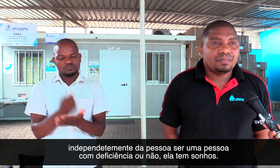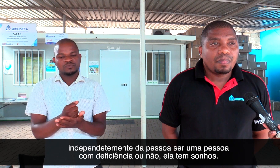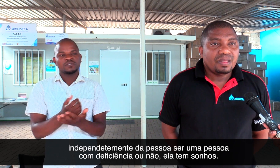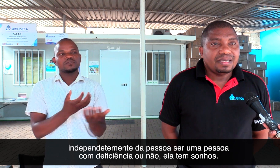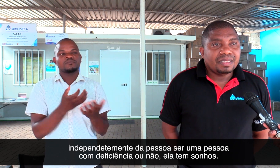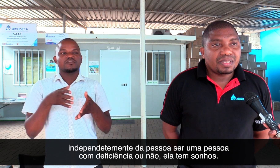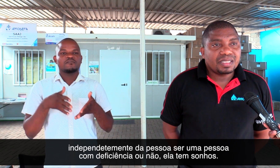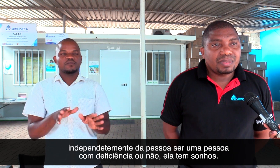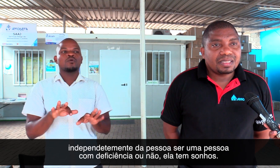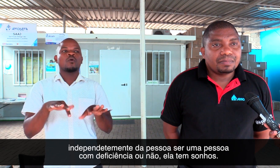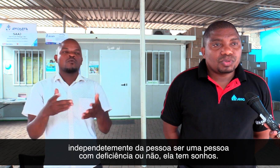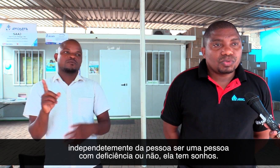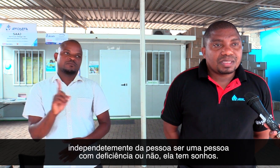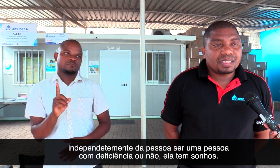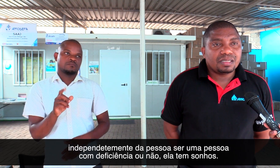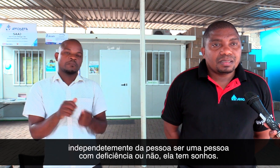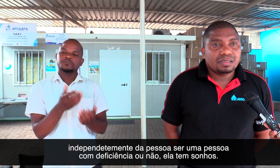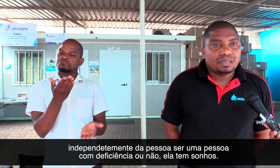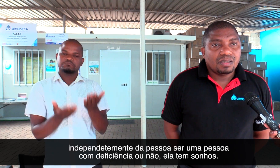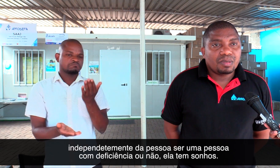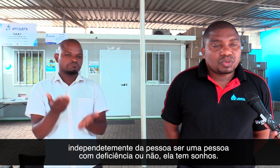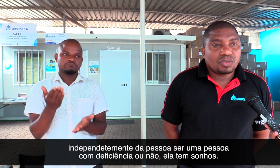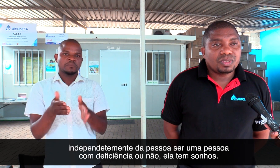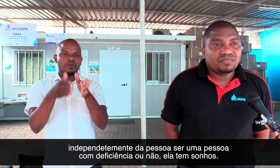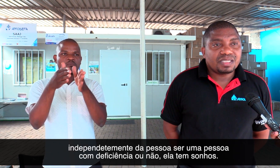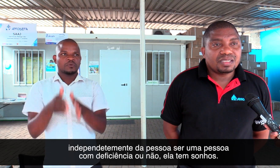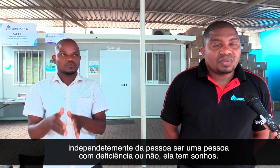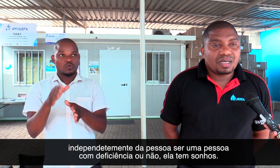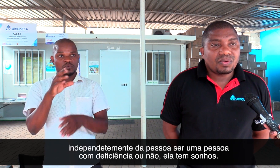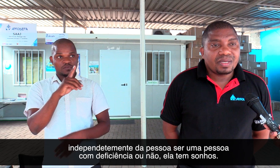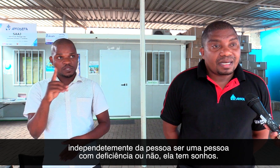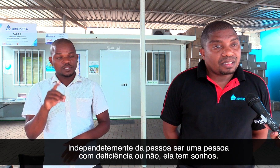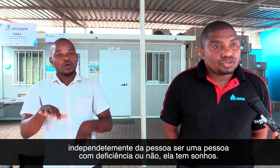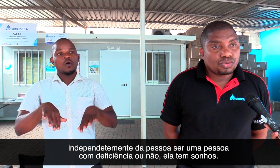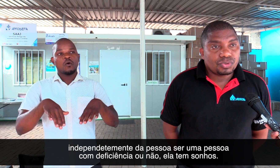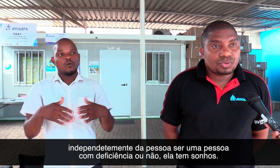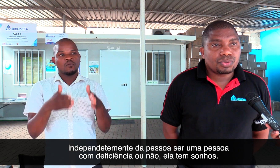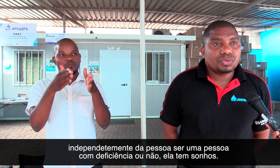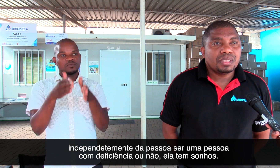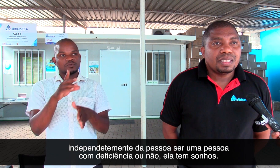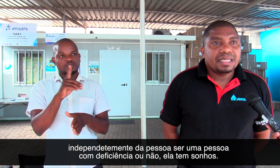filhos. Independentemente da pessoa ser uma pessoa com deficiência ou não, ela tem